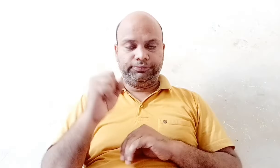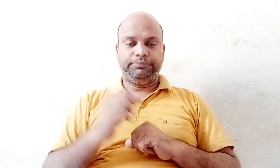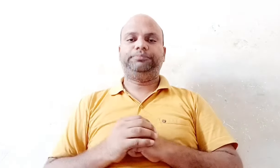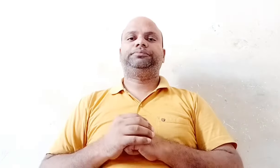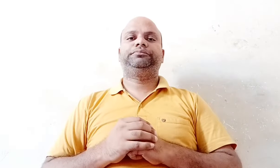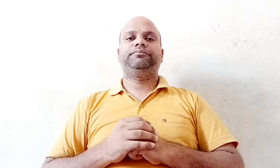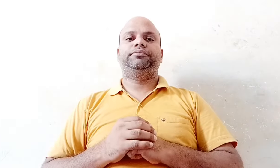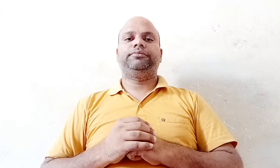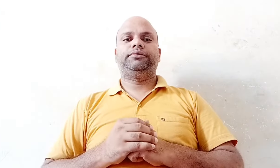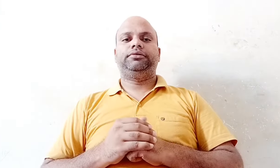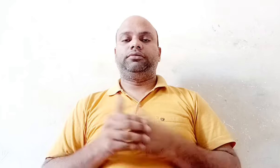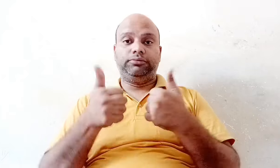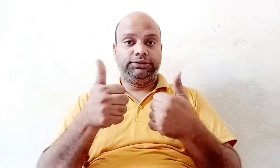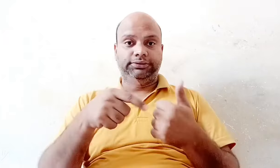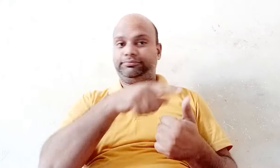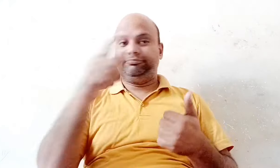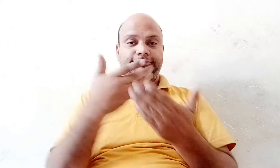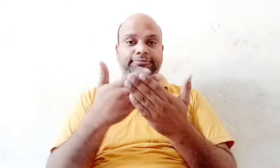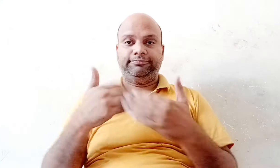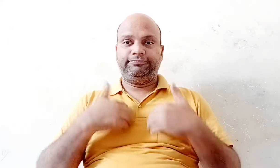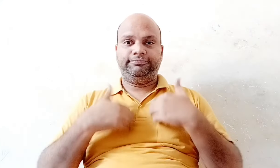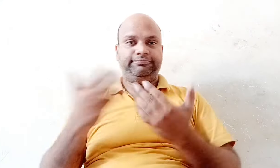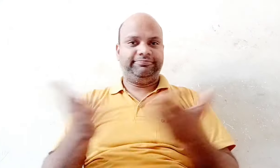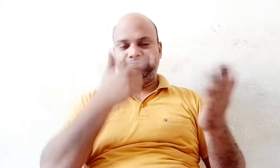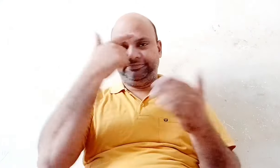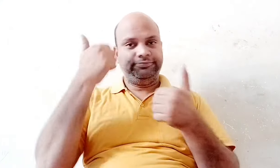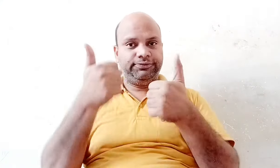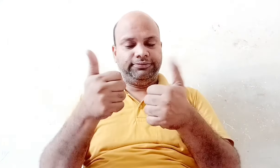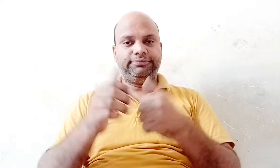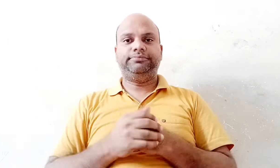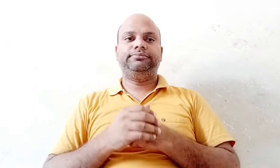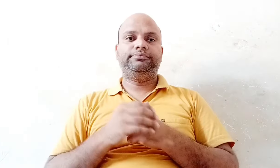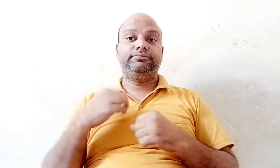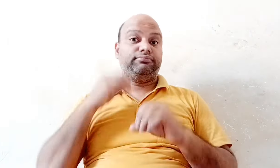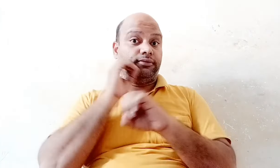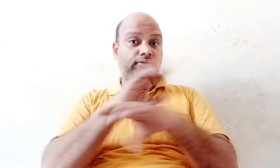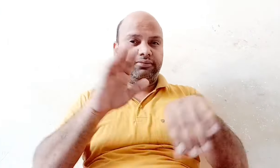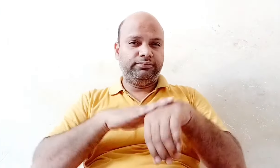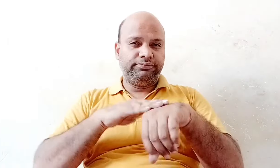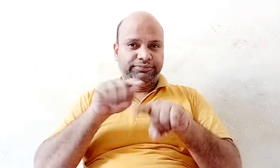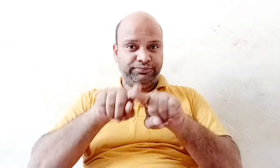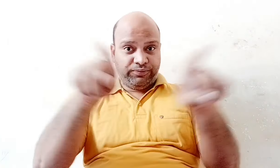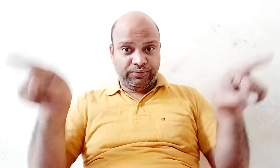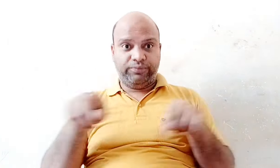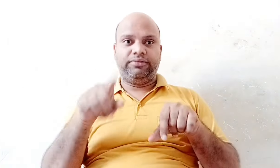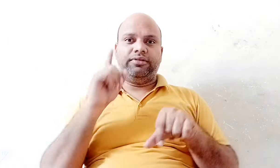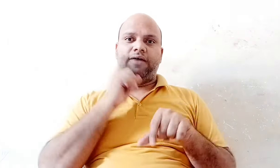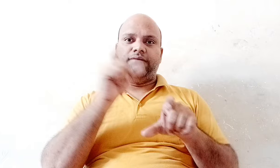Savareja Ki Safai Kar Eka Vasa Kar Kariya Anuvava Pramana Patra Nerdarita Prapatra Mem Jo Ki Nimna Vara Yari Ki Yogaya